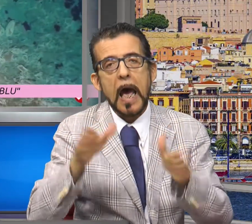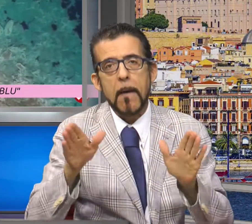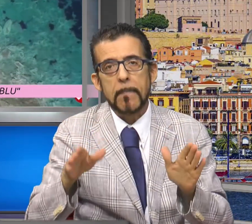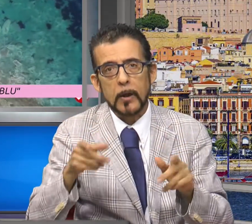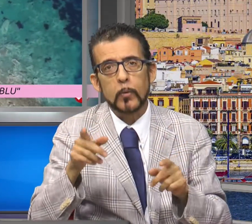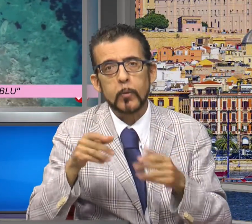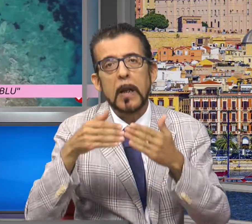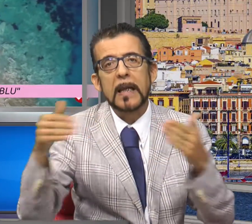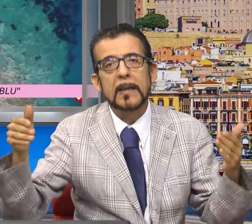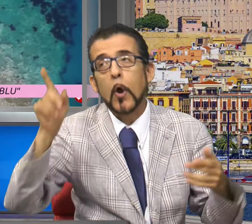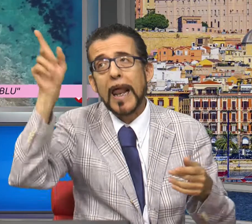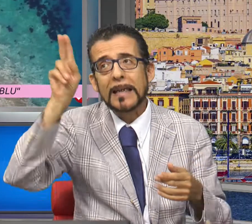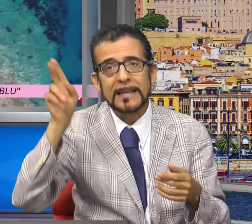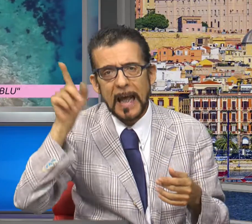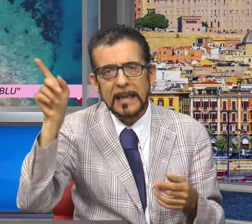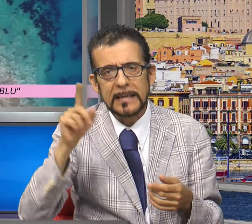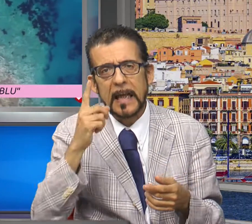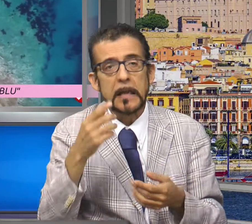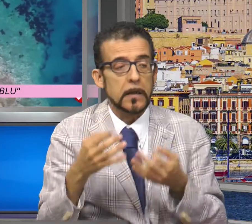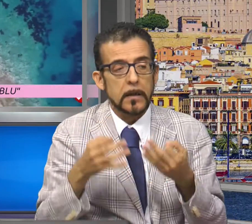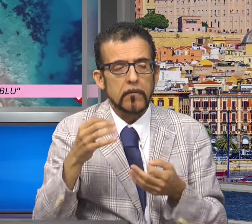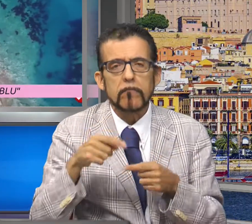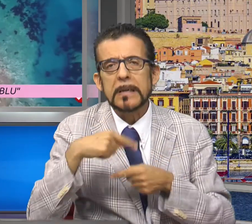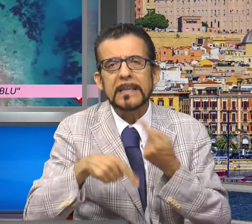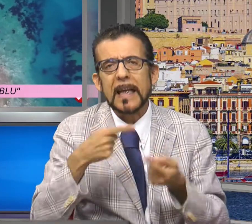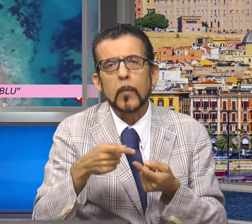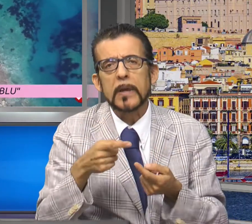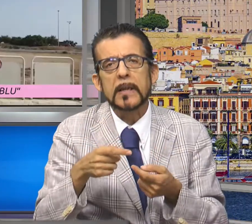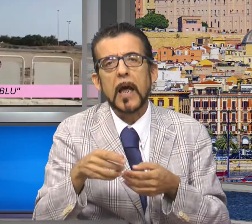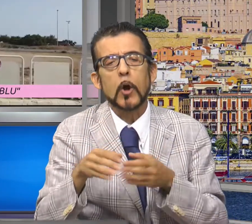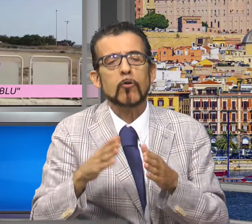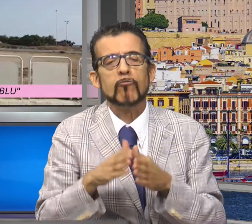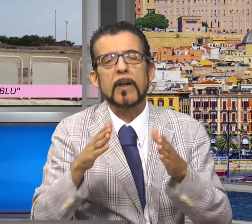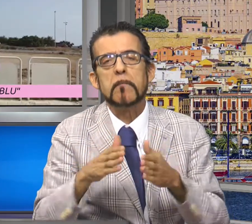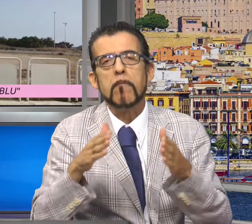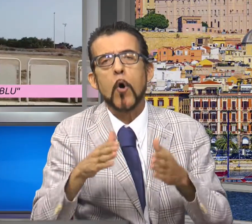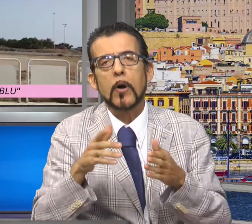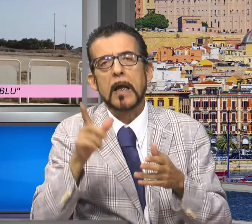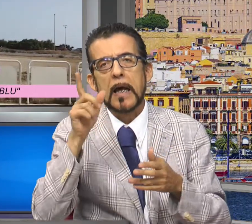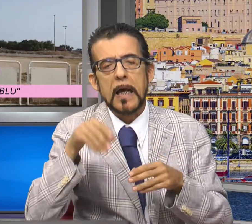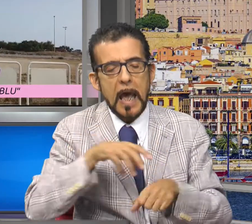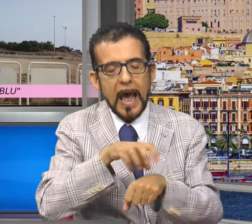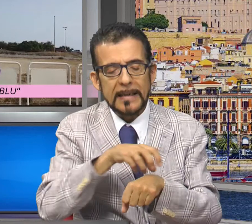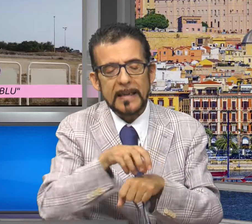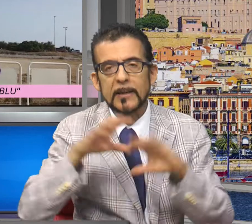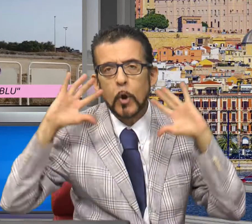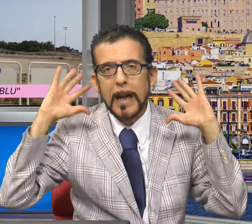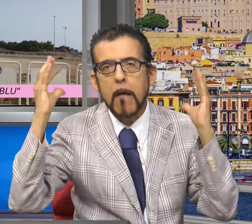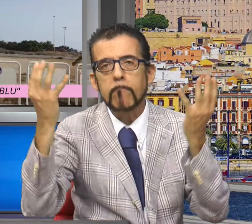sassaresi. Una aggiudicazione cui è seguita una cerimonia alla presenza dell'assessore all'ambiente Antonello Sassu, del presidente del Consiglio Comunale